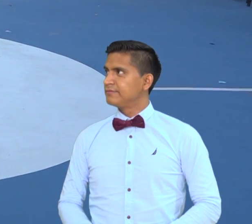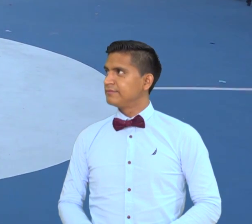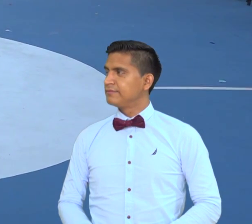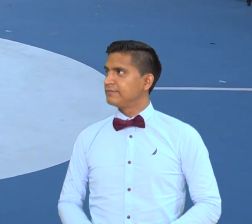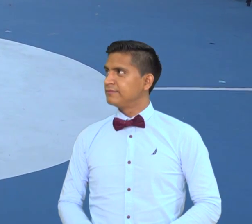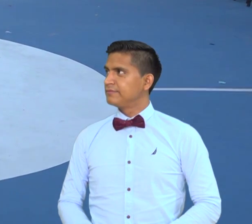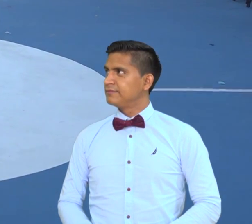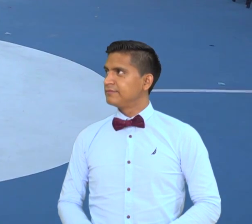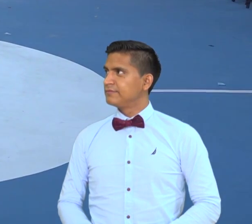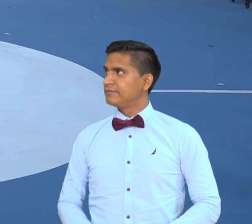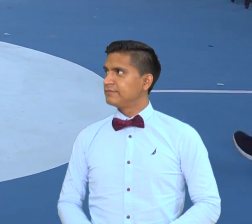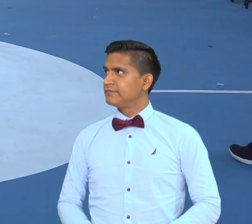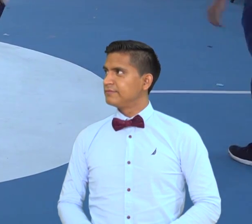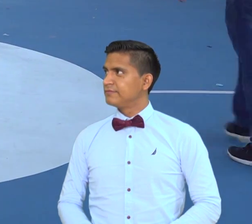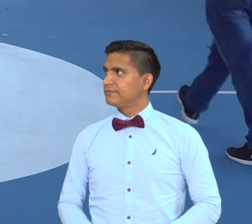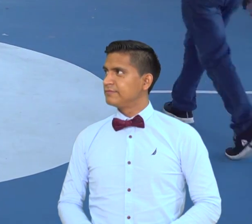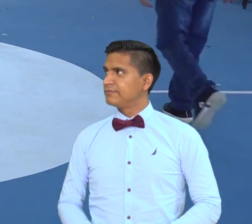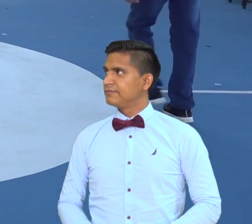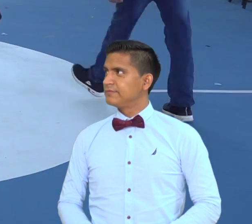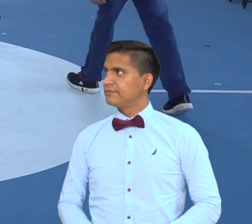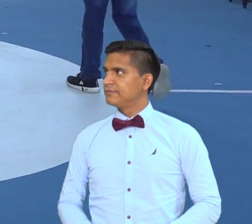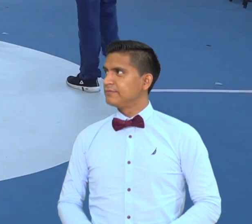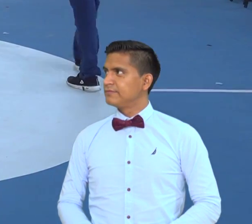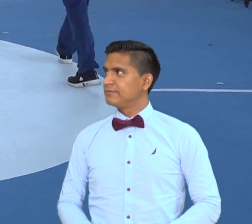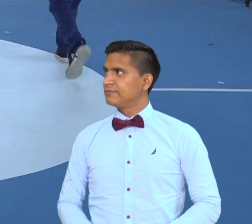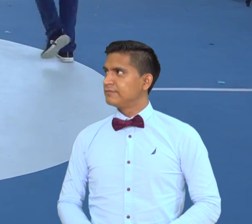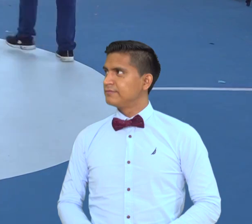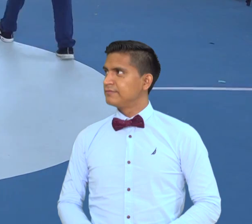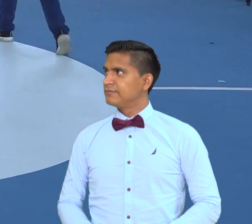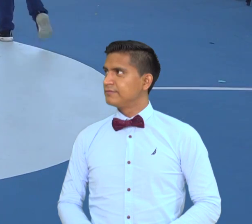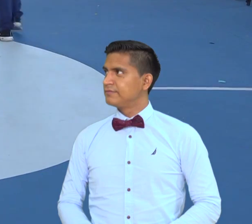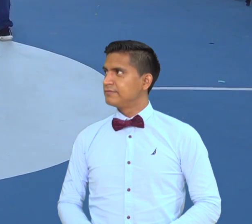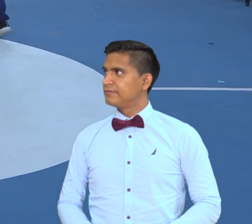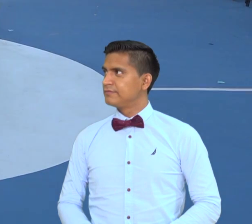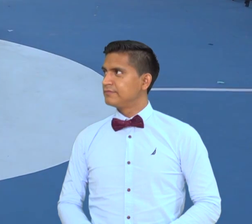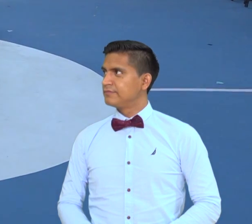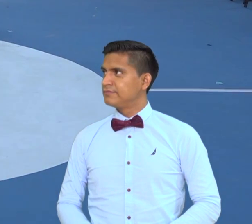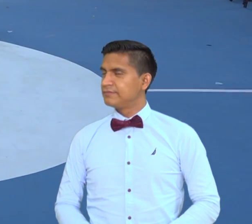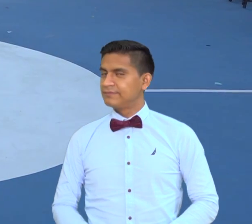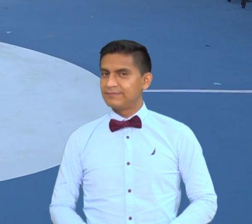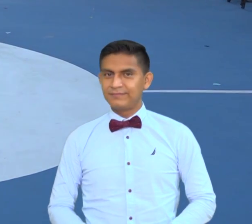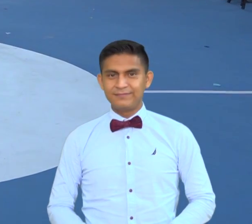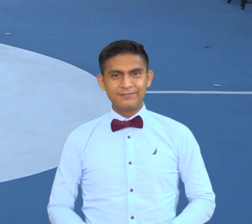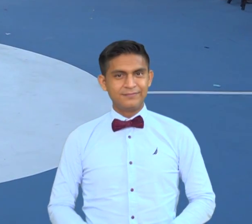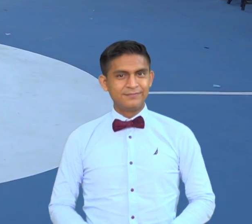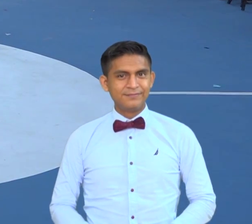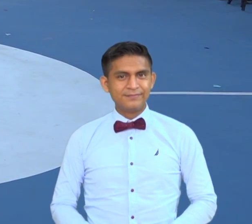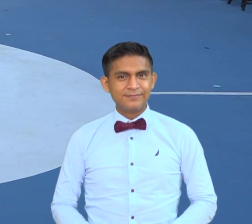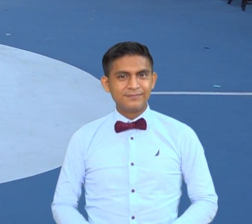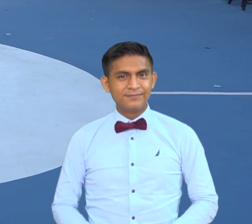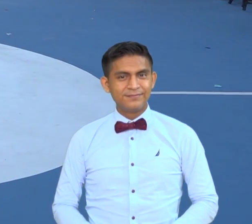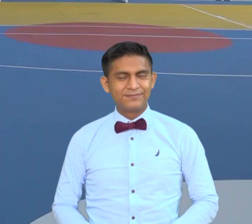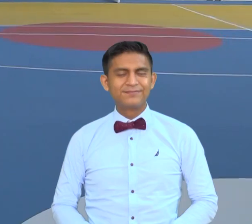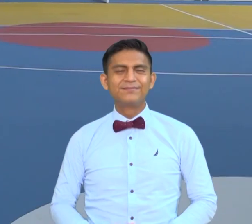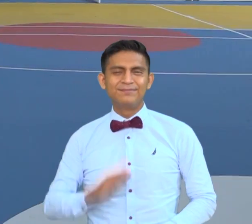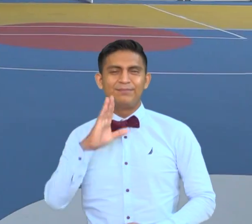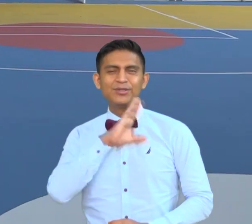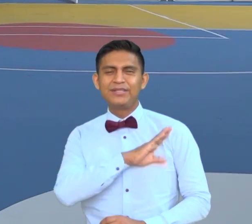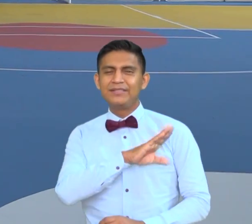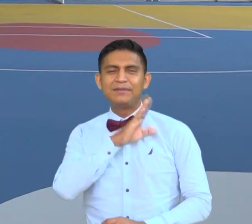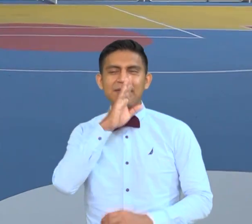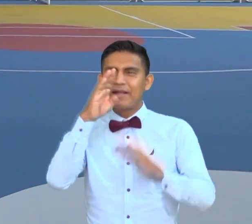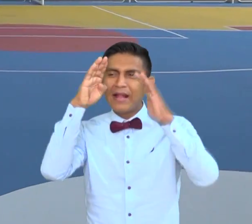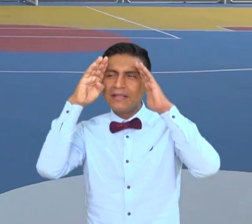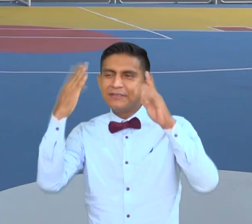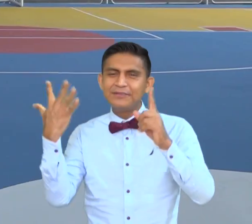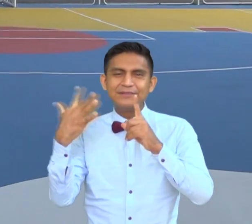fuerte sol y pasábamos dentro de las aulas. Era imposible jugar porque el terreno era muy feo e inadecuado.